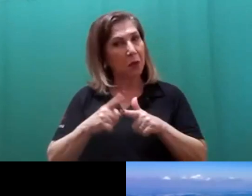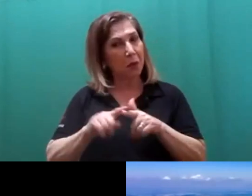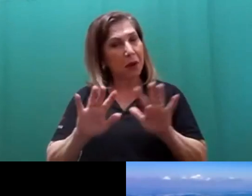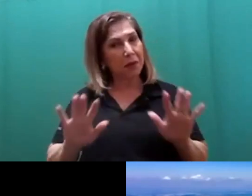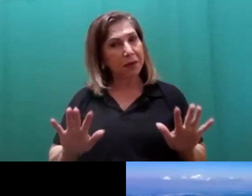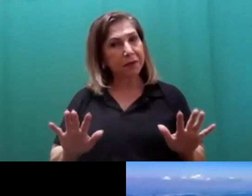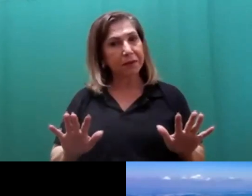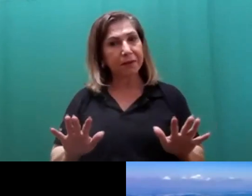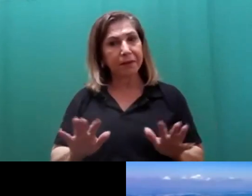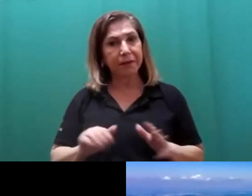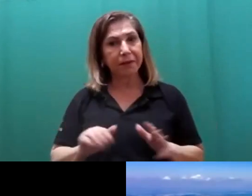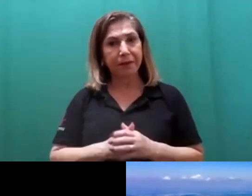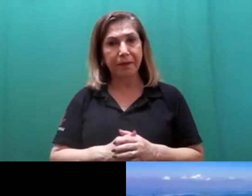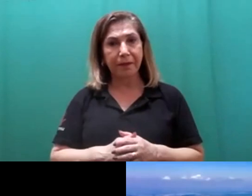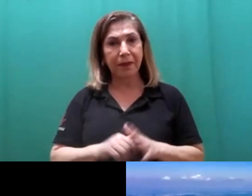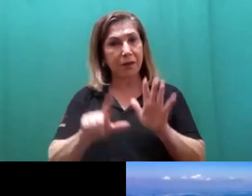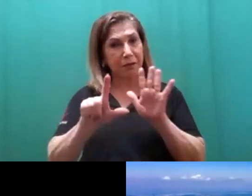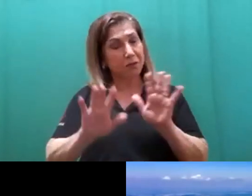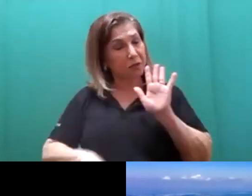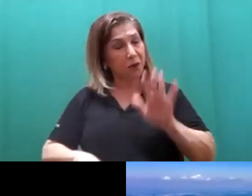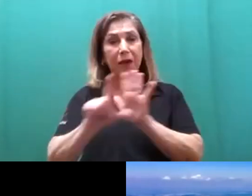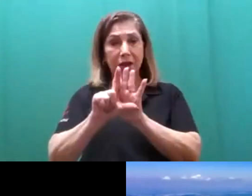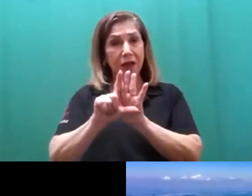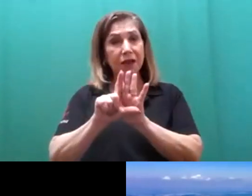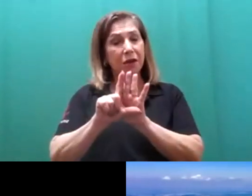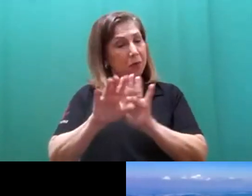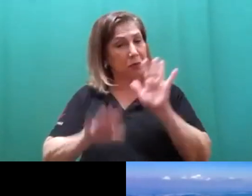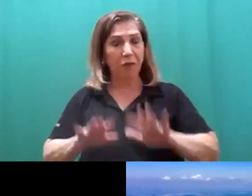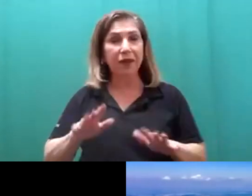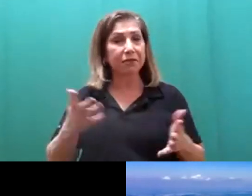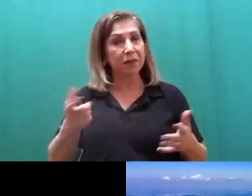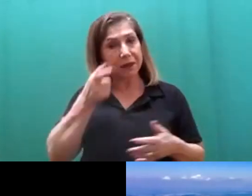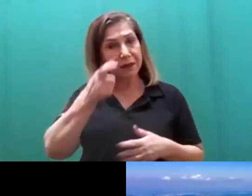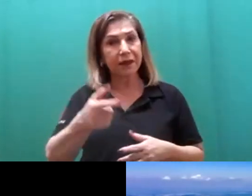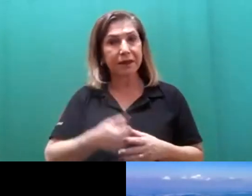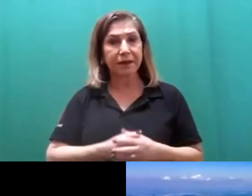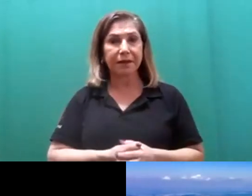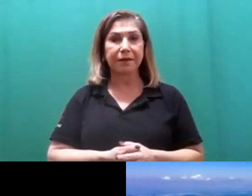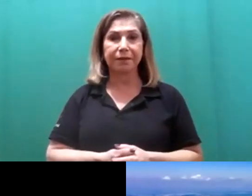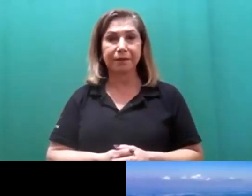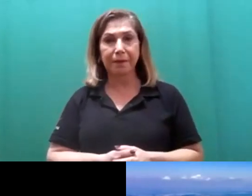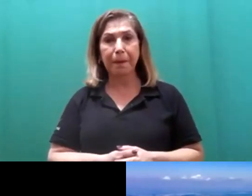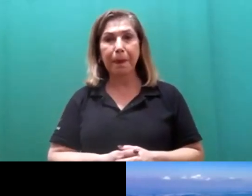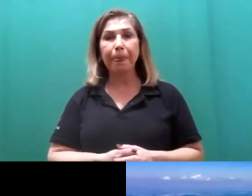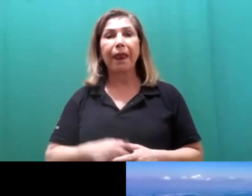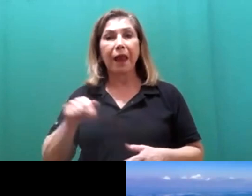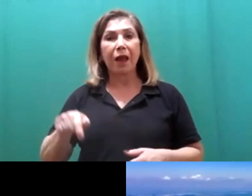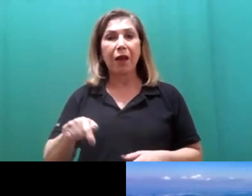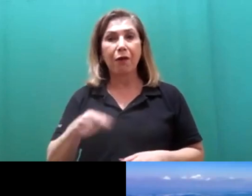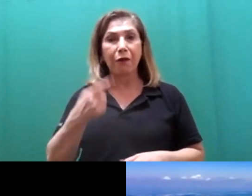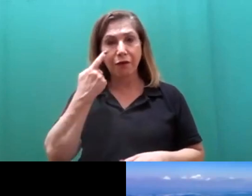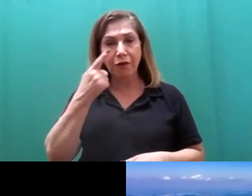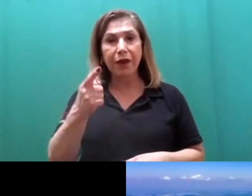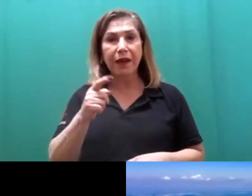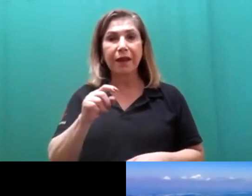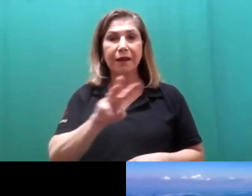de legislação, mas não deixa de ser interessante. Em algum momento aqui eu vi rapidamente passando o site